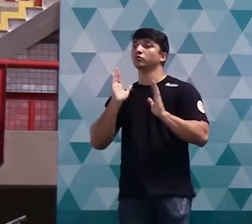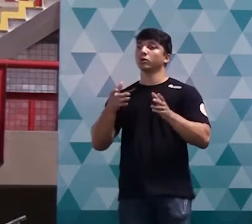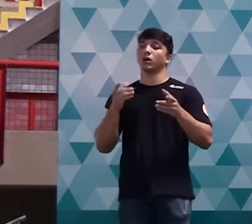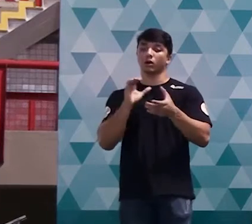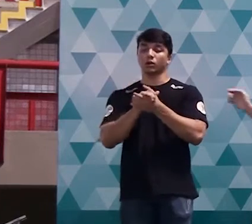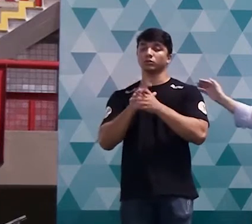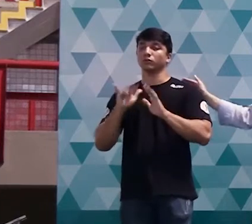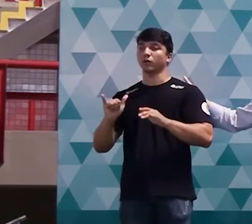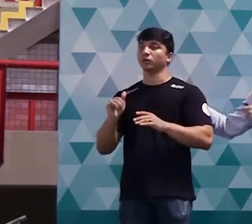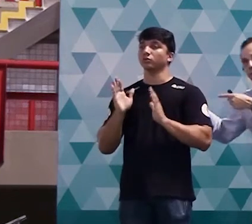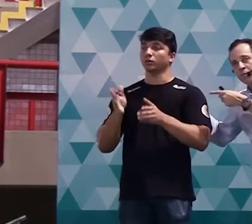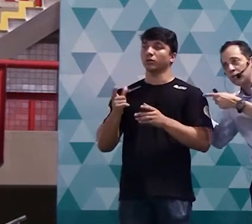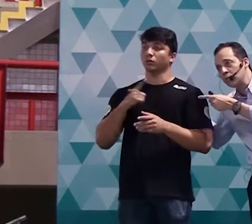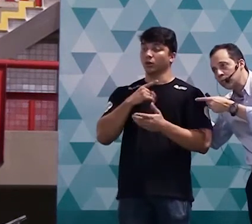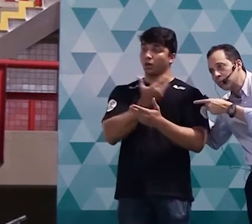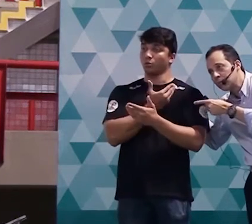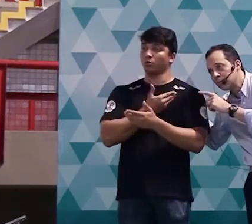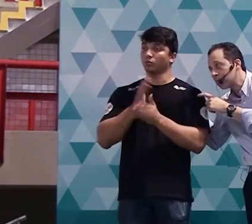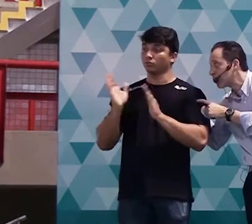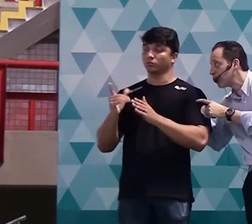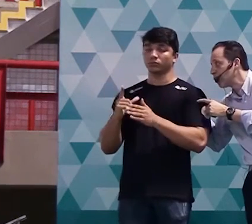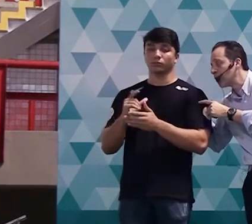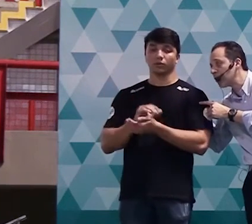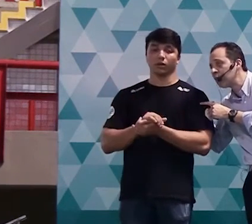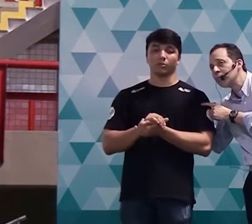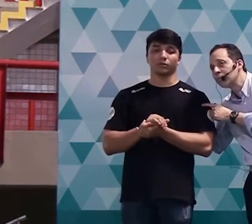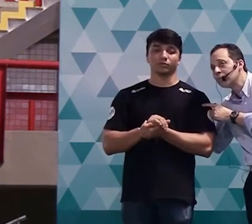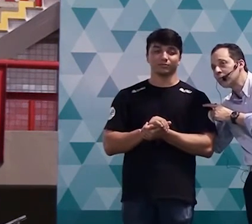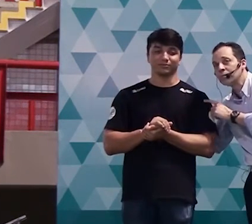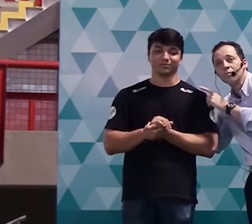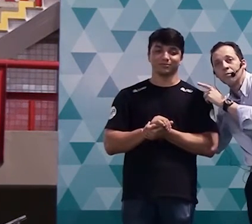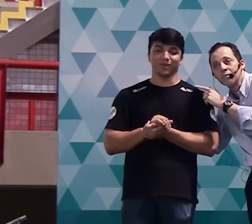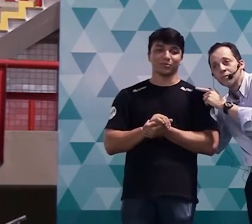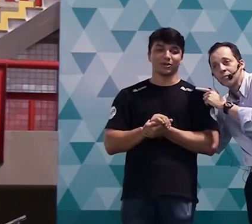arranjado. Porque eu tinha aqui o meu amigo, teu nome, filho?